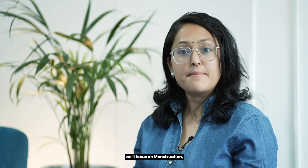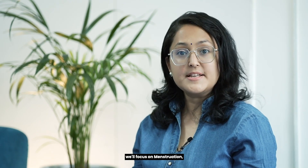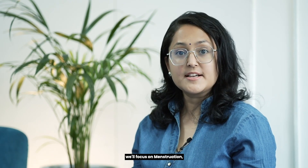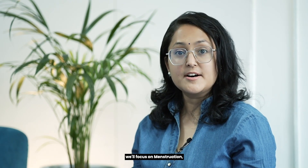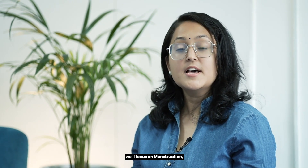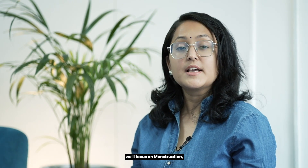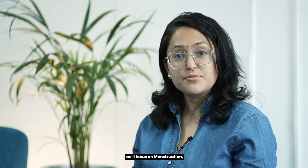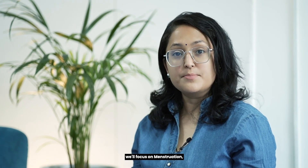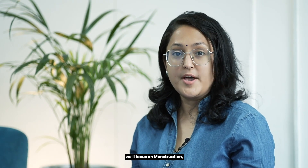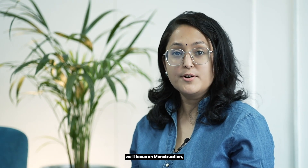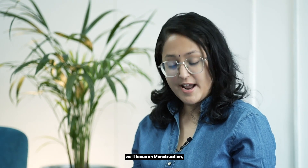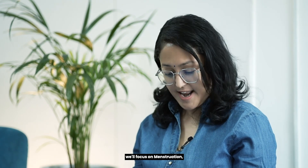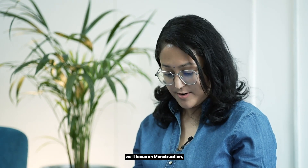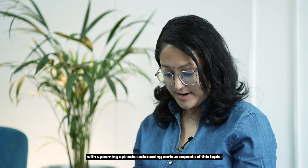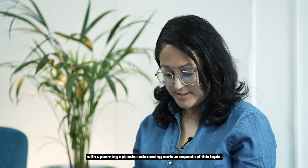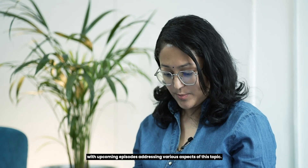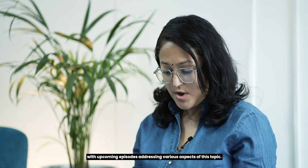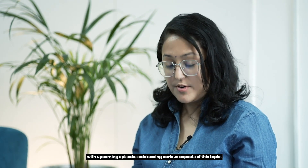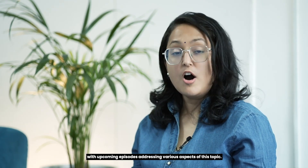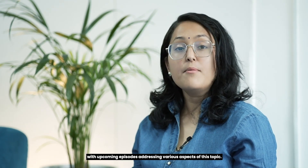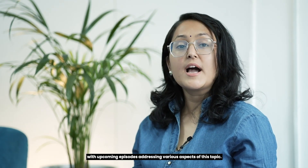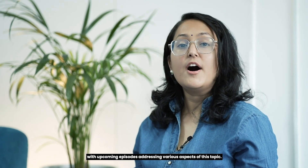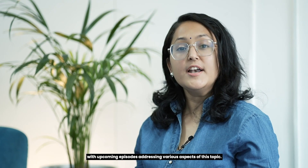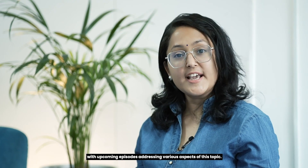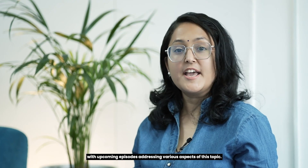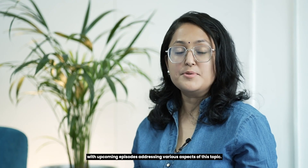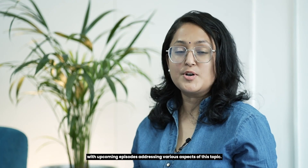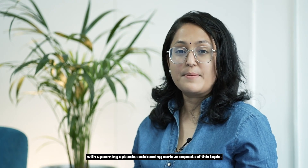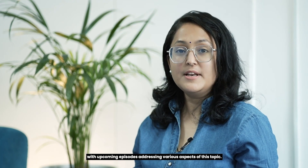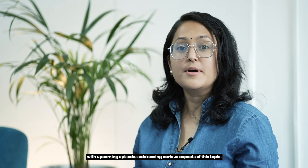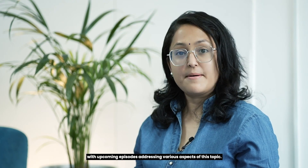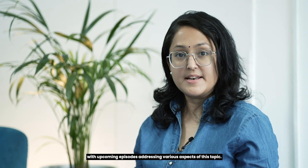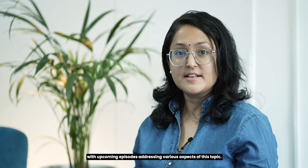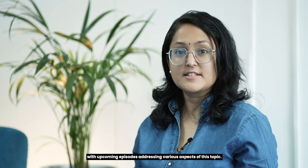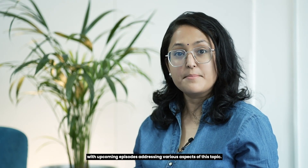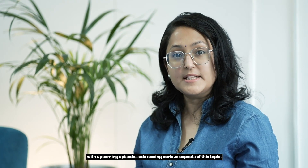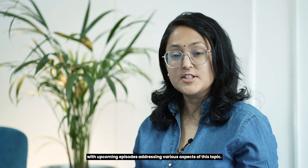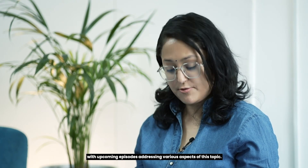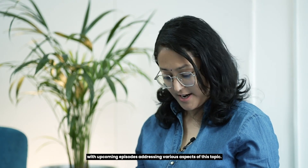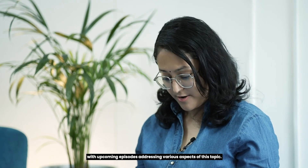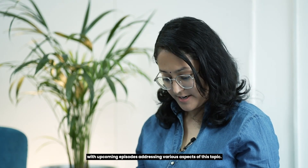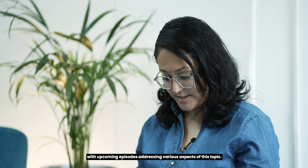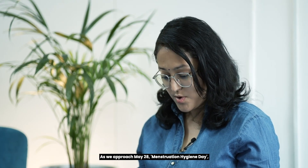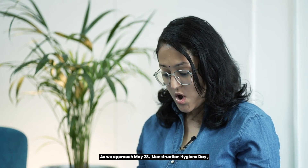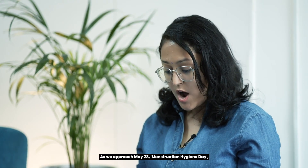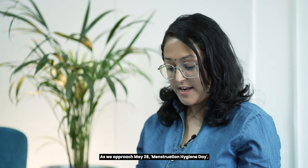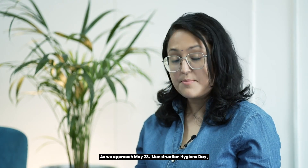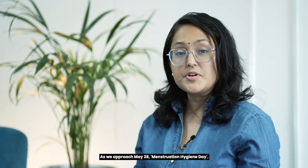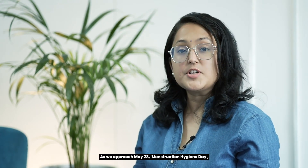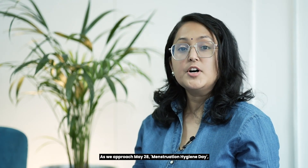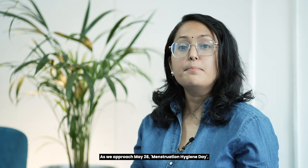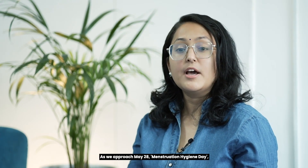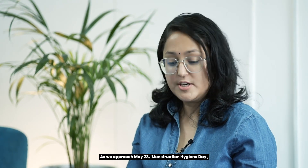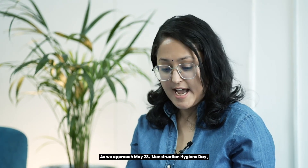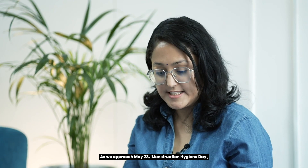हामी महिनावारीसँग केन्द्रित भएर कुराकानी गर्नेछौँ र अबका अन्य केही एपिसोडमा पनि महिनावारीसँग सम्बन्धित छलफल नै गर्नेछौँ। हरेक